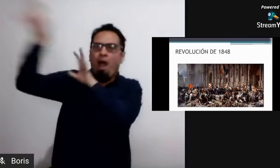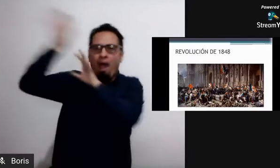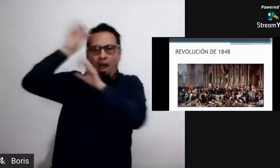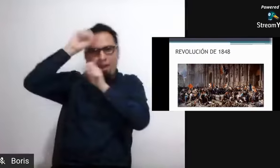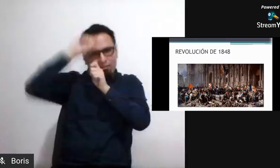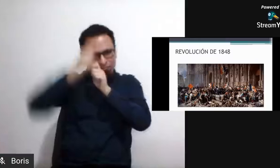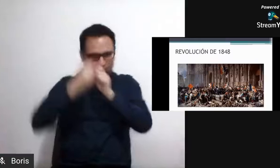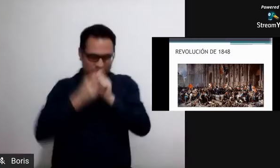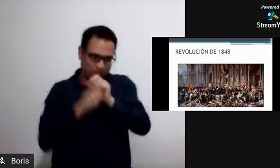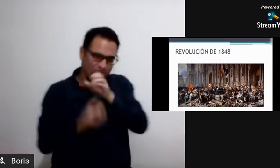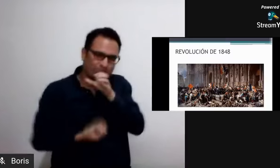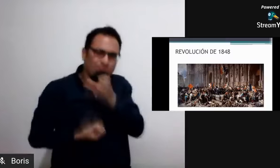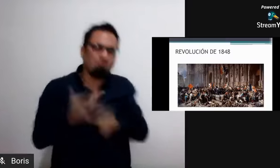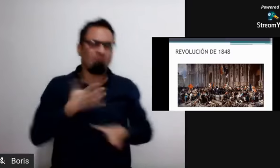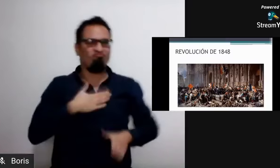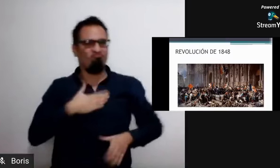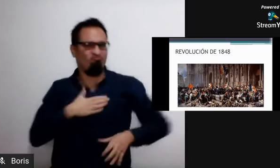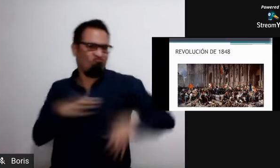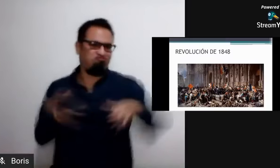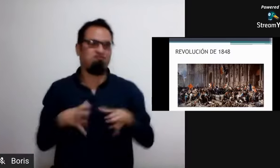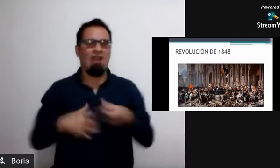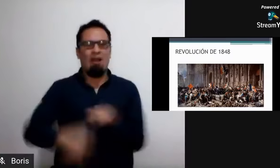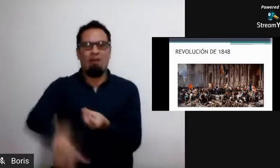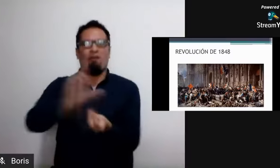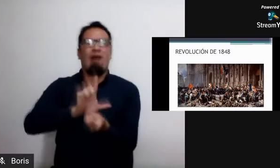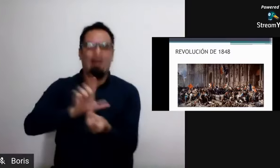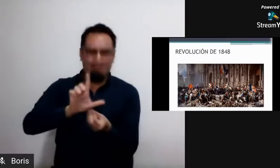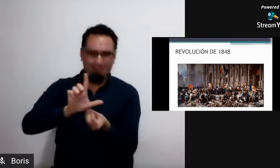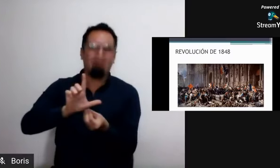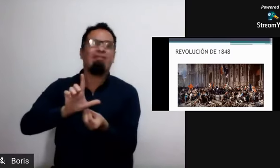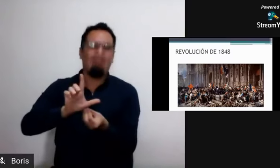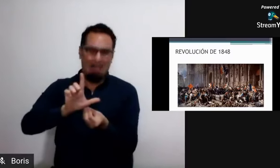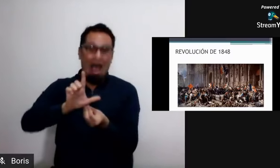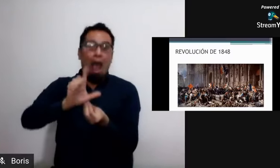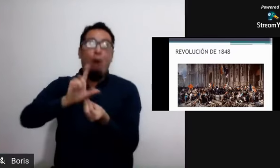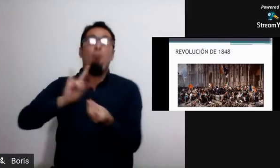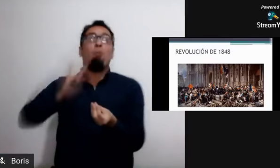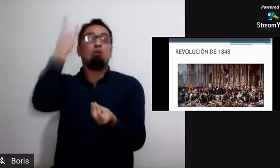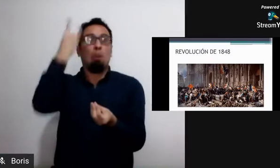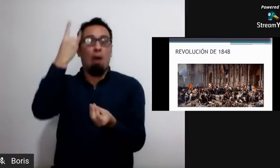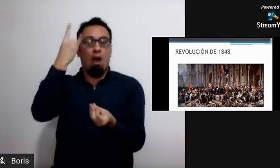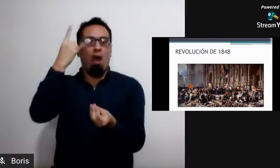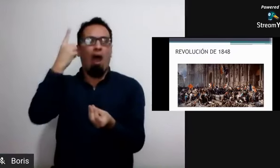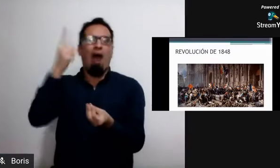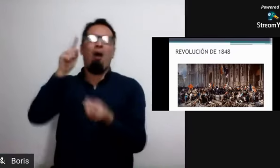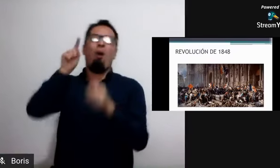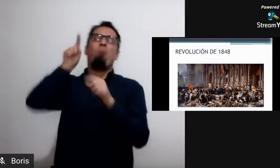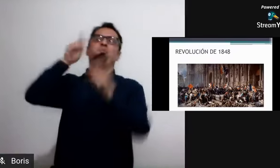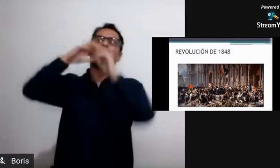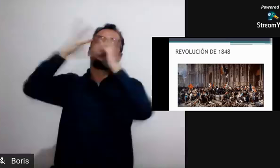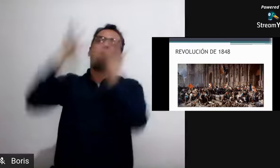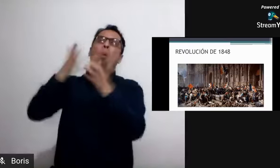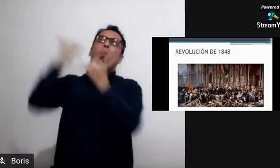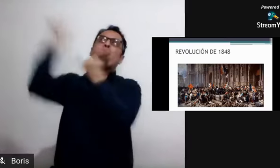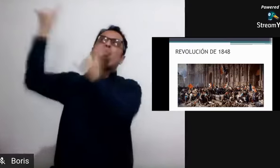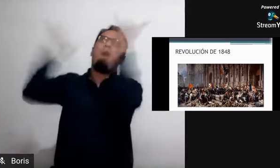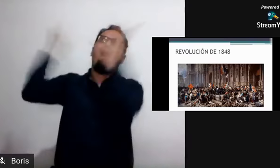y traían estas ideas liberales y también las proponían y empezaban a tener también adeptos a estas